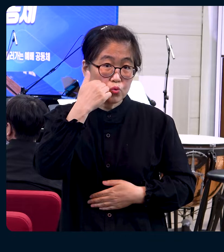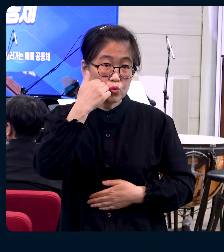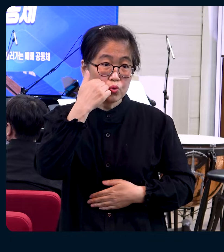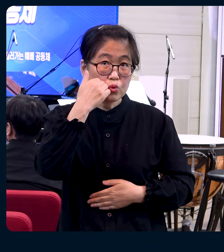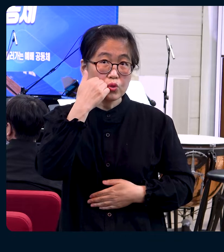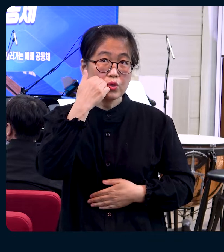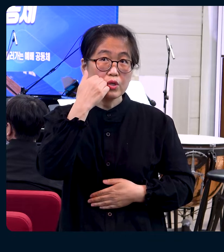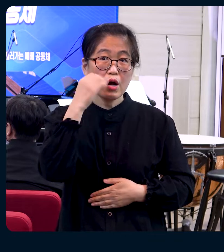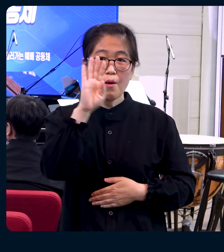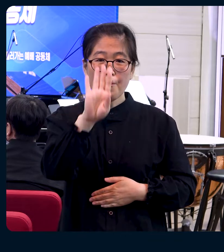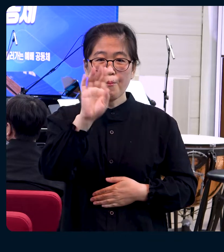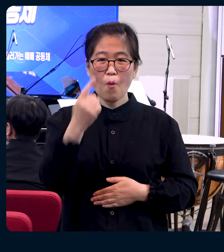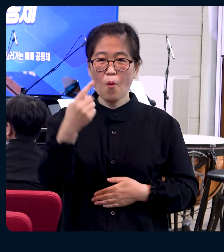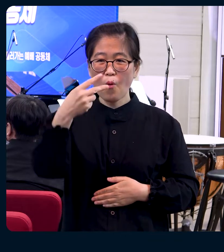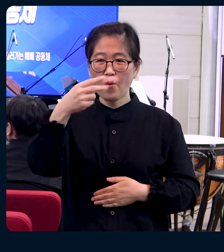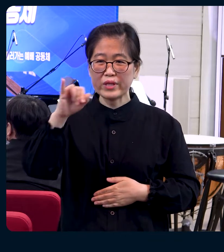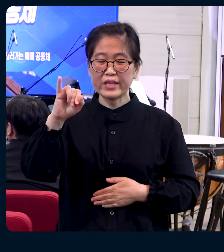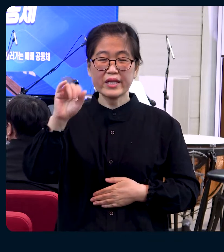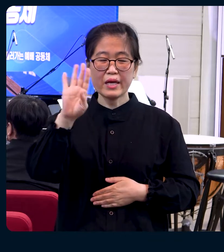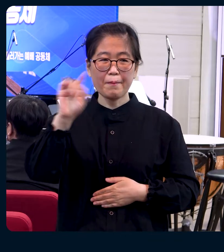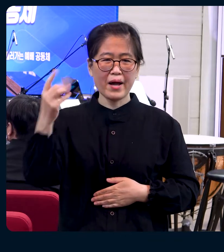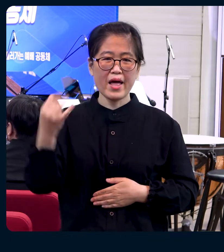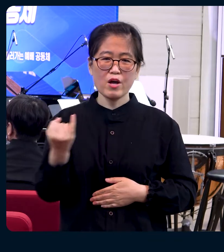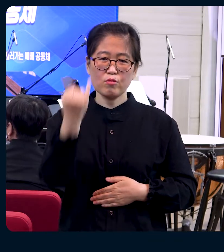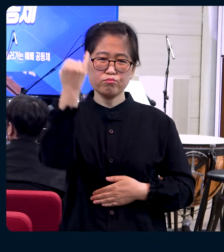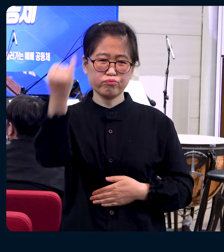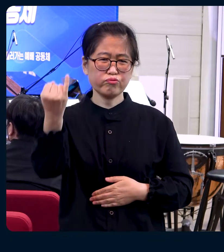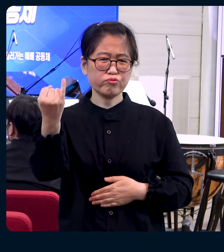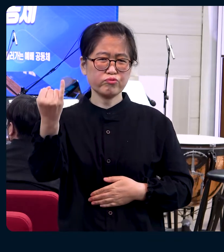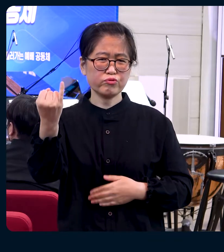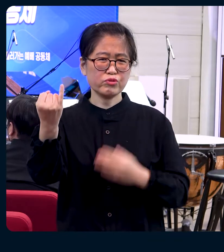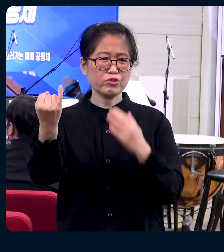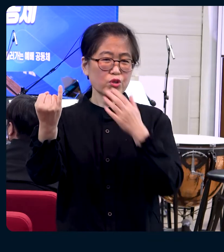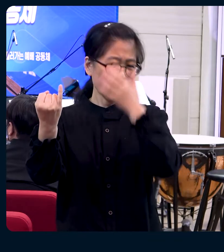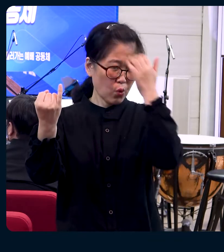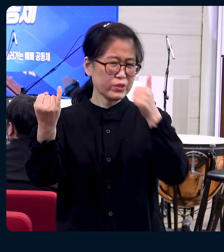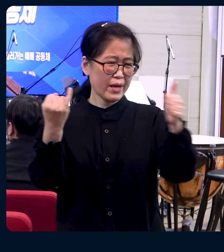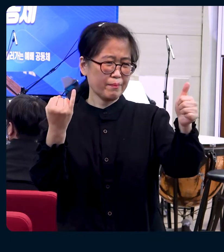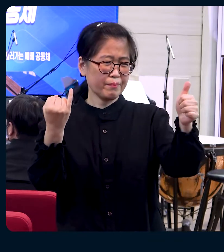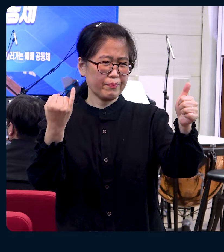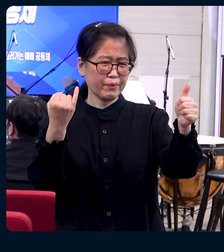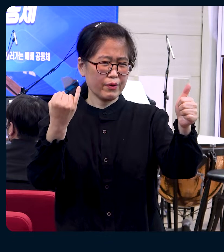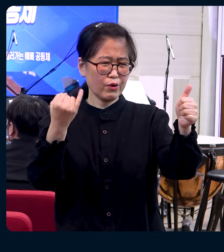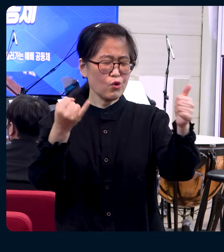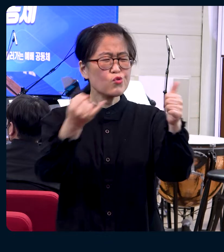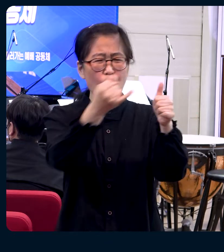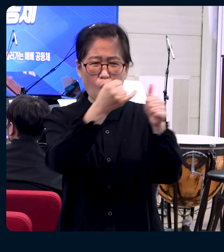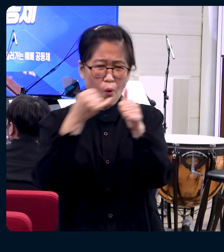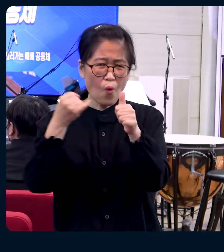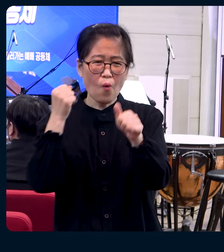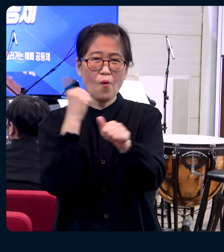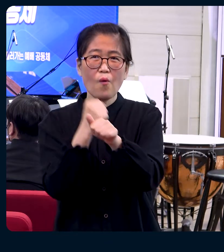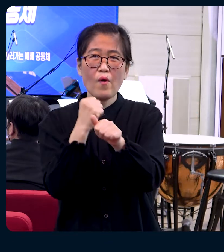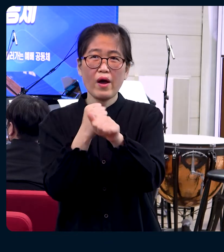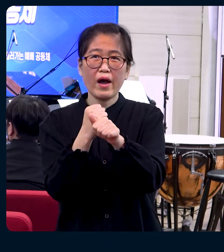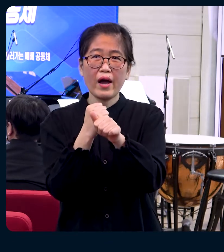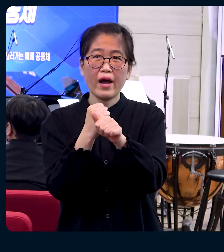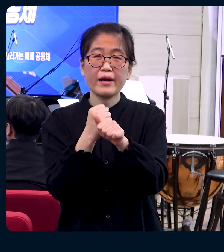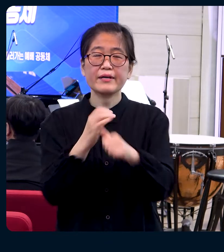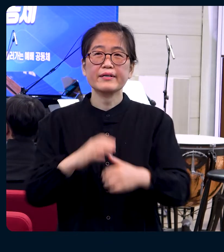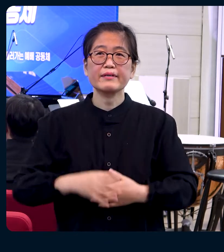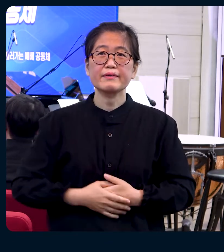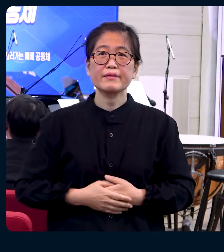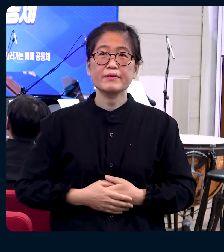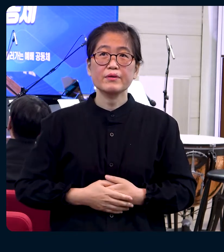누구냐면 미스 S 보디발입니다. 보디발의 부인이 요셉을 유혹합니다. 근데 요셉은